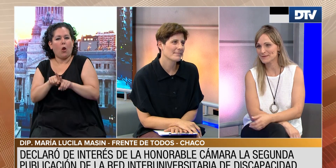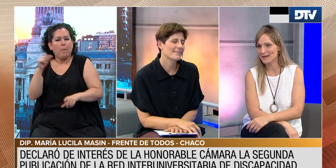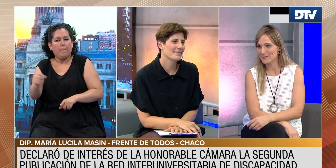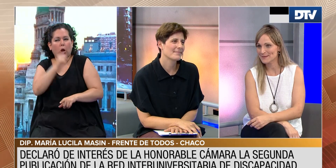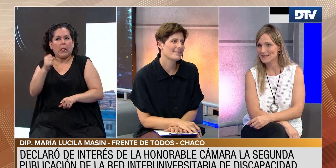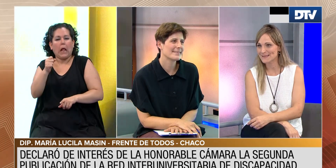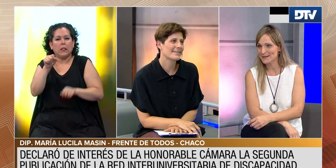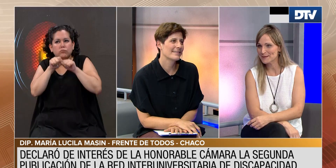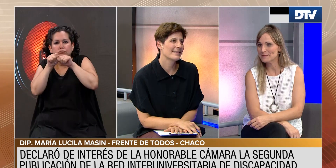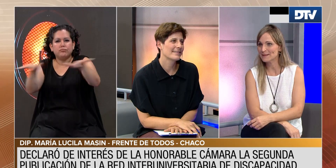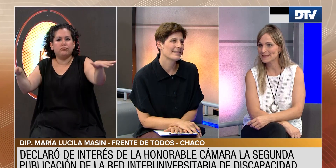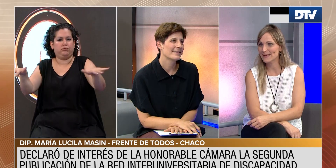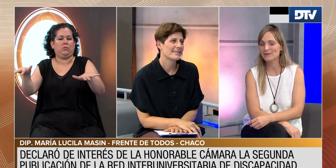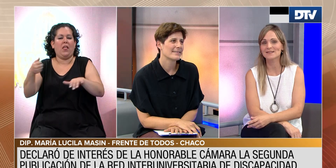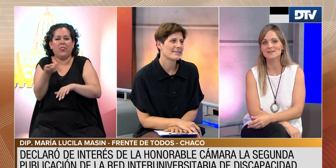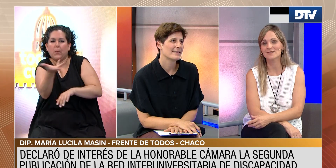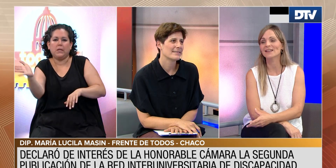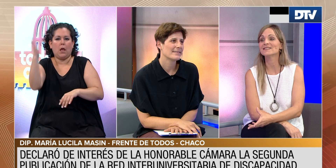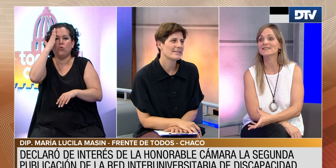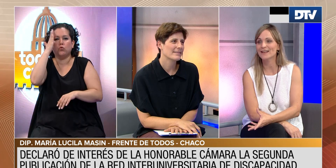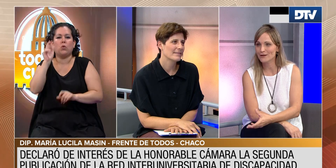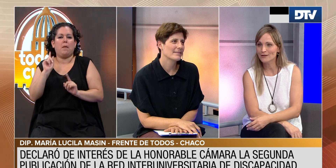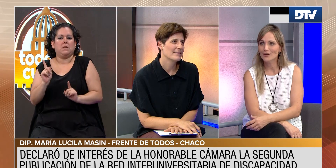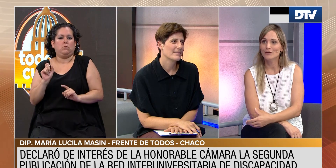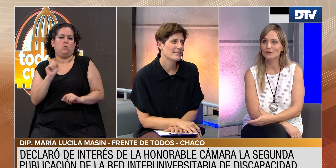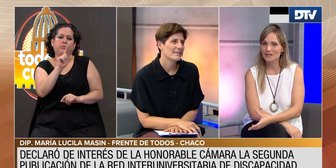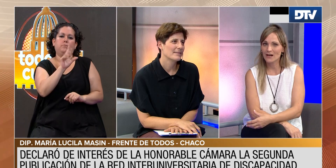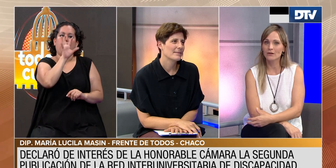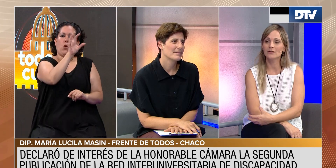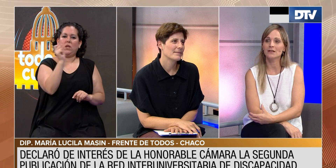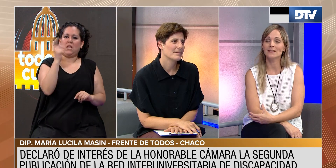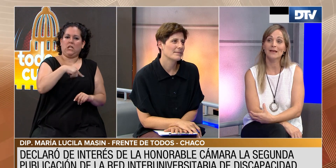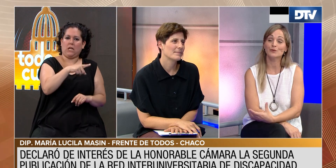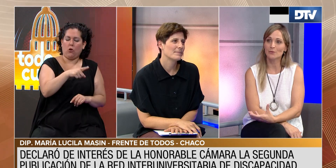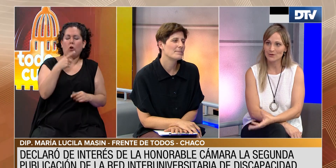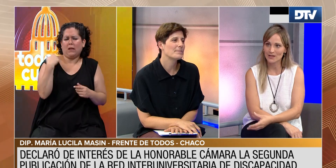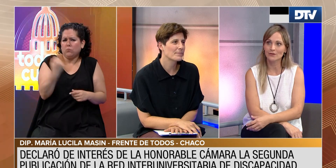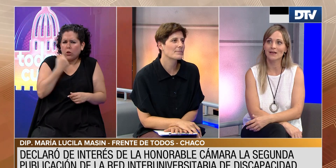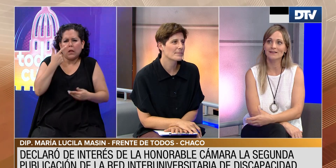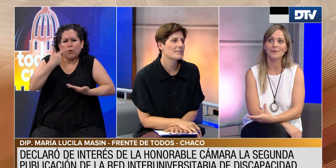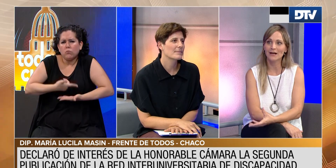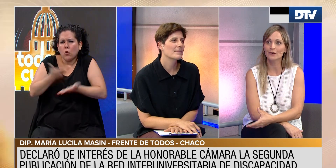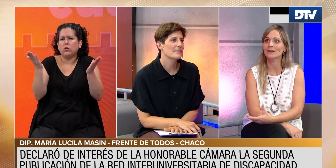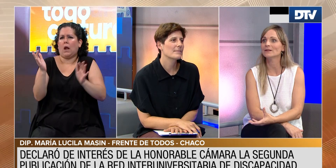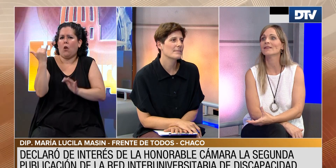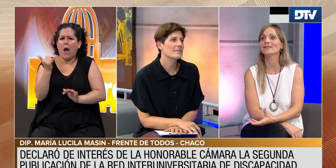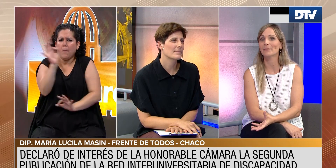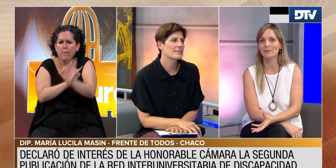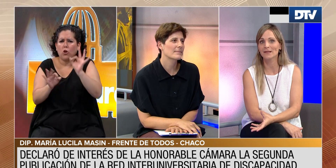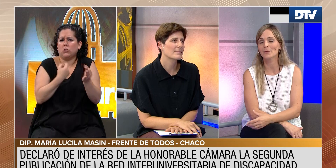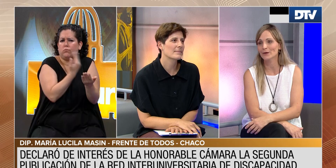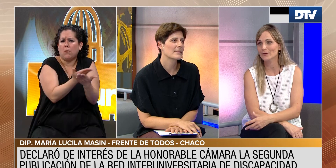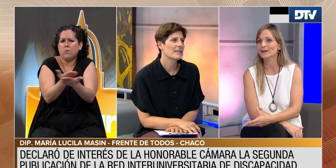que tenemos en la provincia del Chaco y que me parece que es preciso y es necesario mostrarlo y hay muchos proyectos que hay que trabajarlos también desde